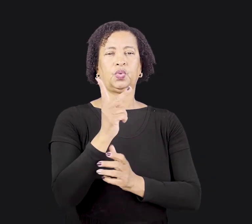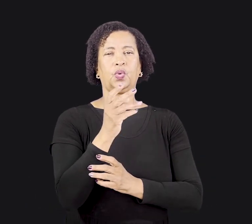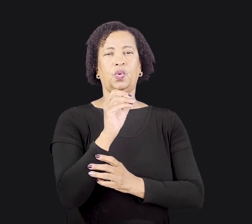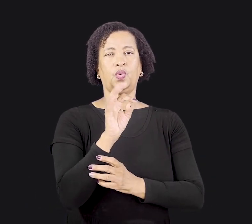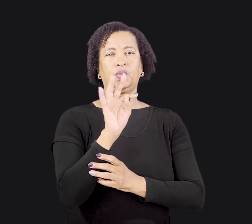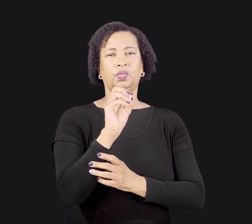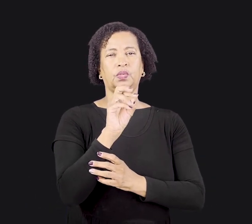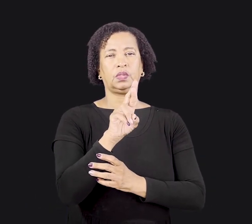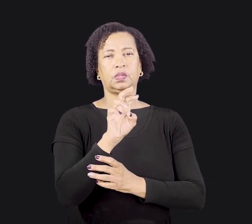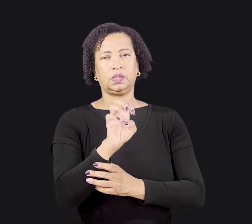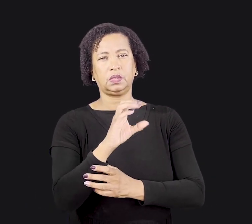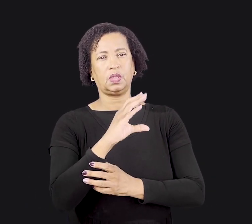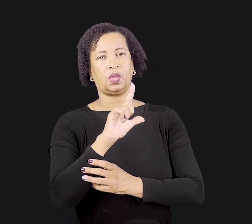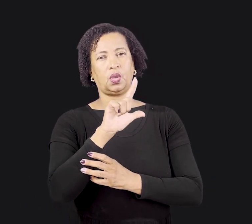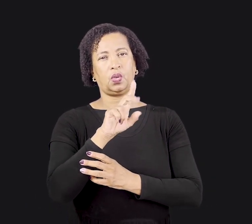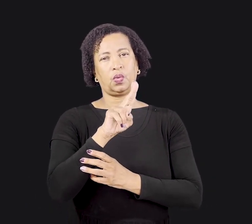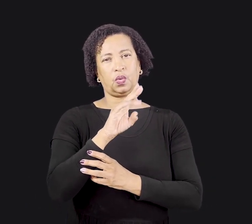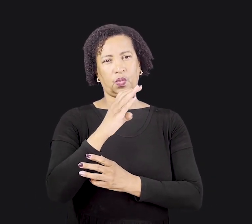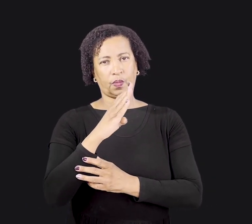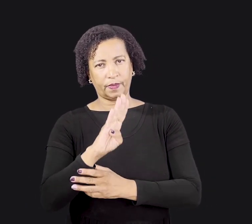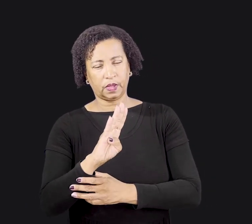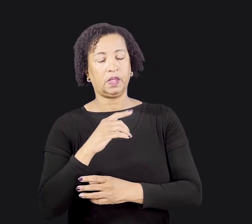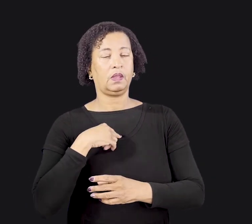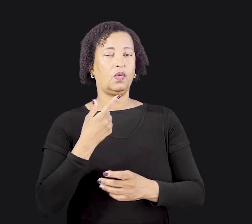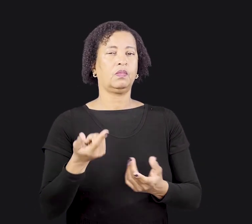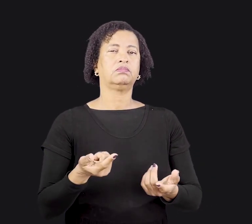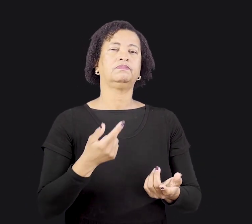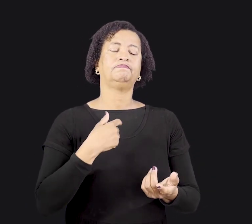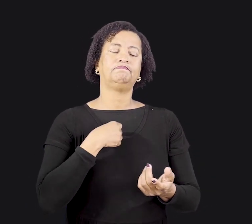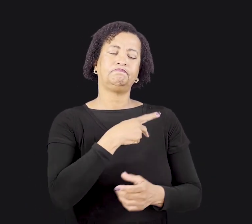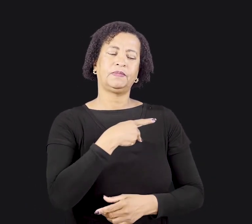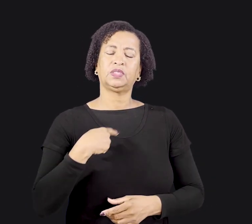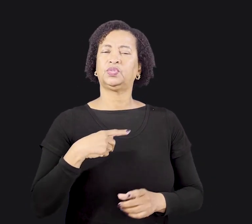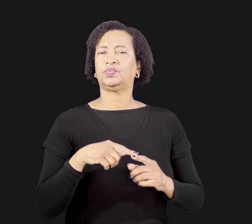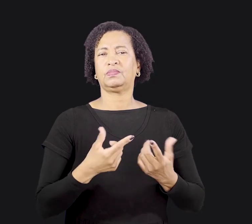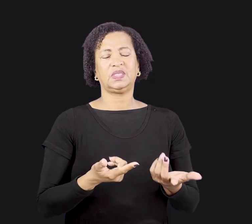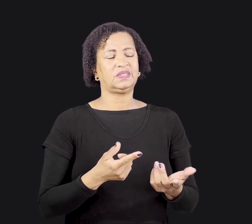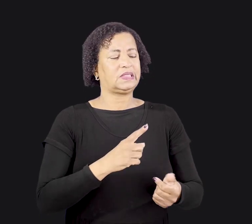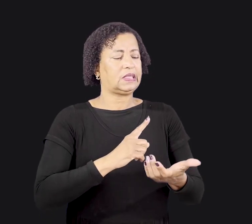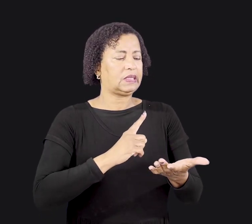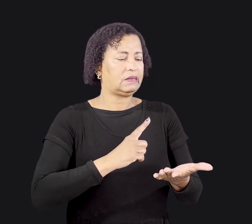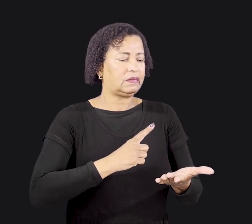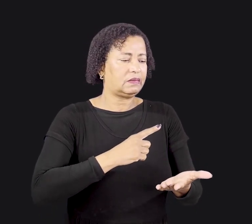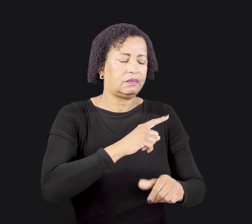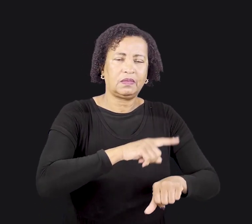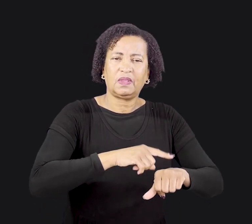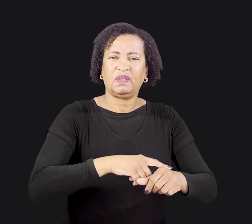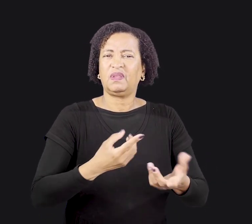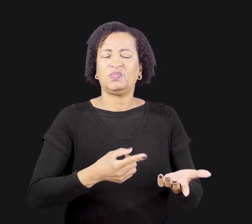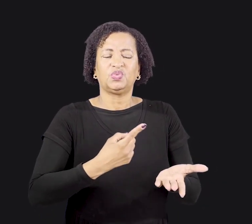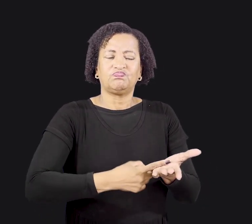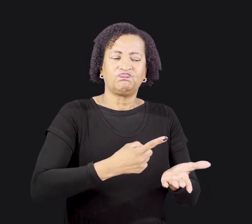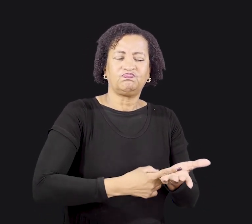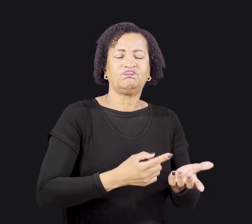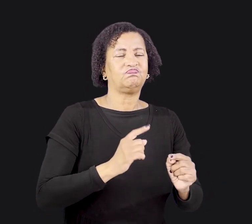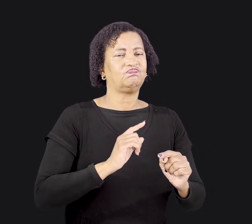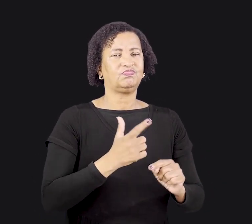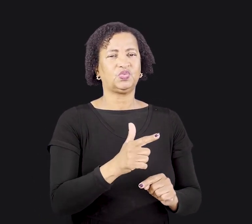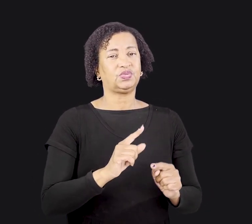cidade onde eu era pastor, mas não tinha tempo de me dedicar muito a essa instituição por causa das minhas atividades pastorais. Depois de